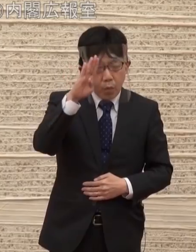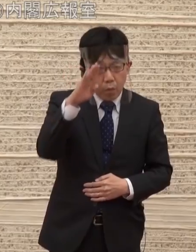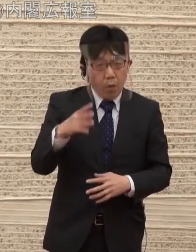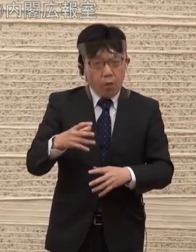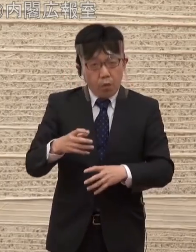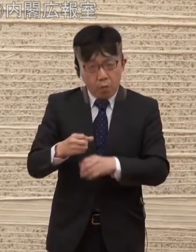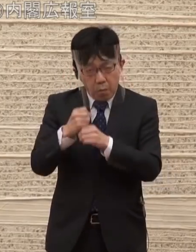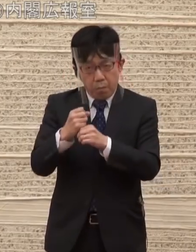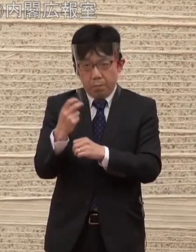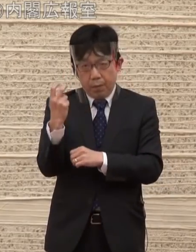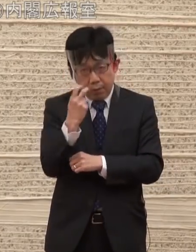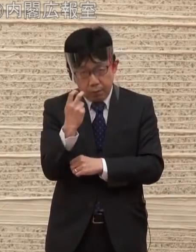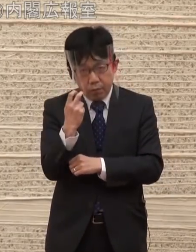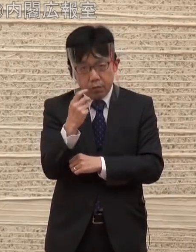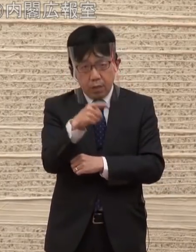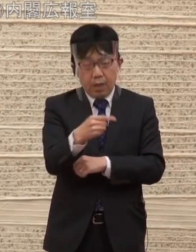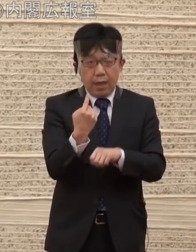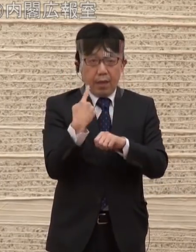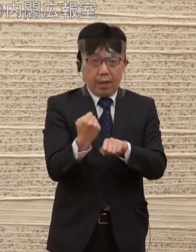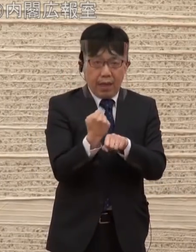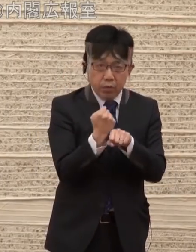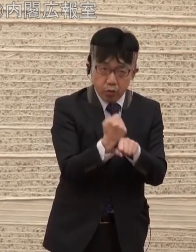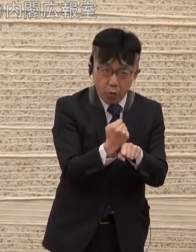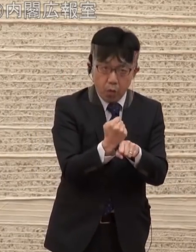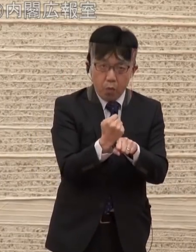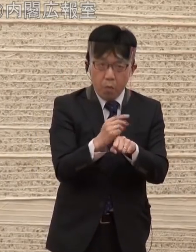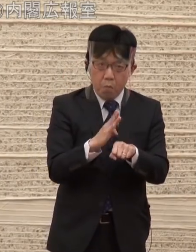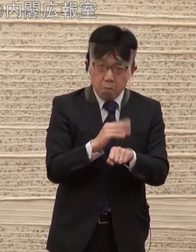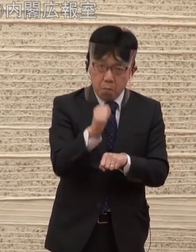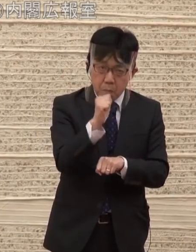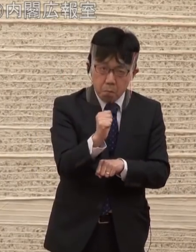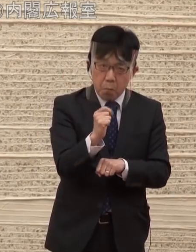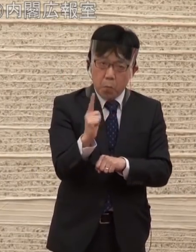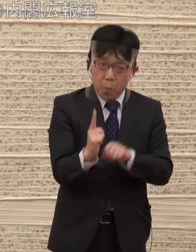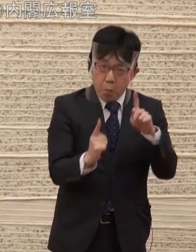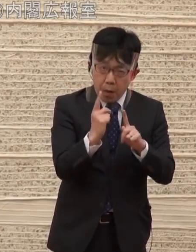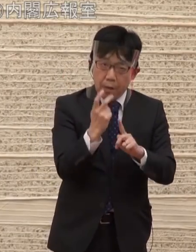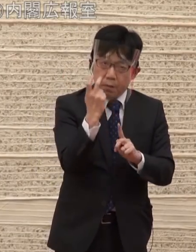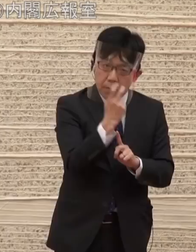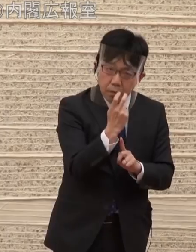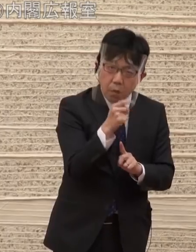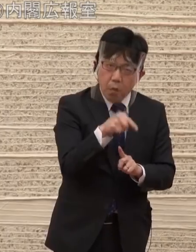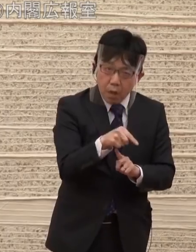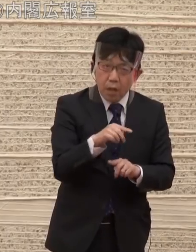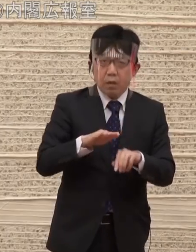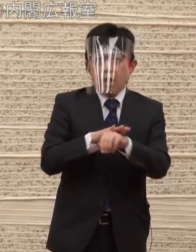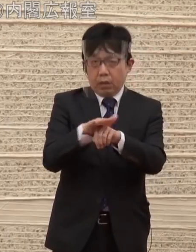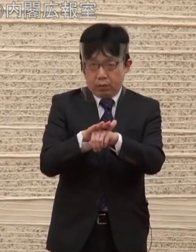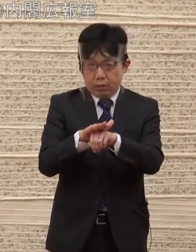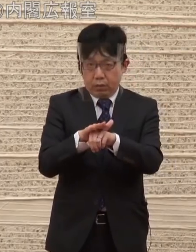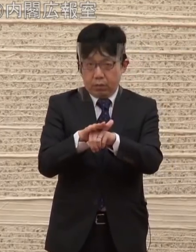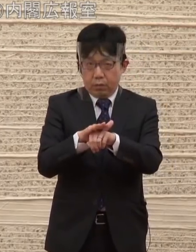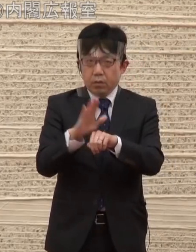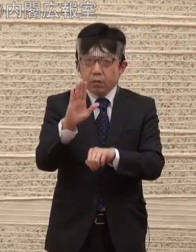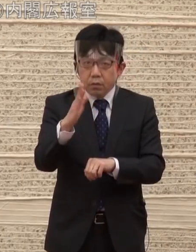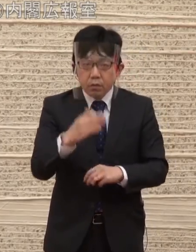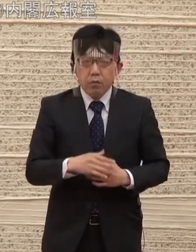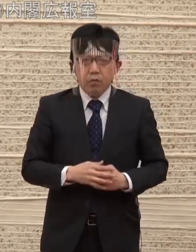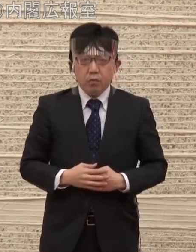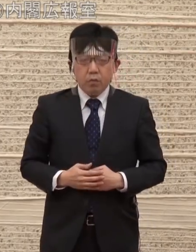でありますが総括と研修は極めて大切なんだろうと思いますただ